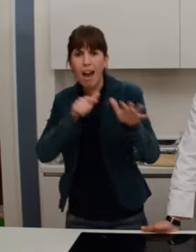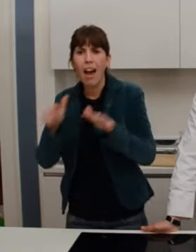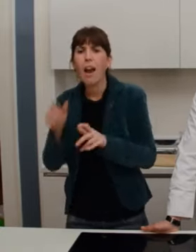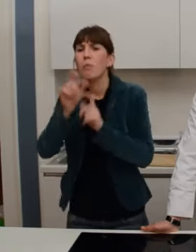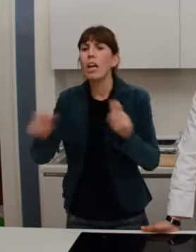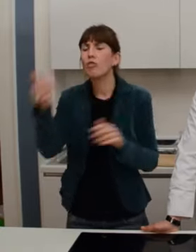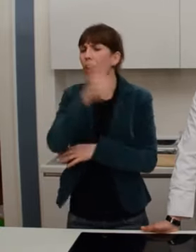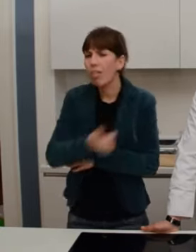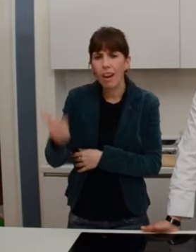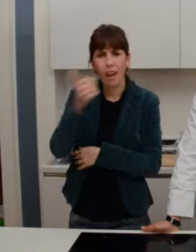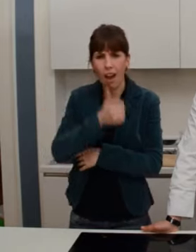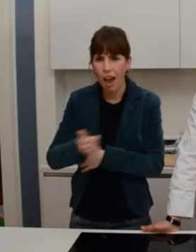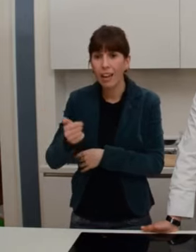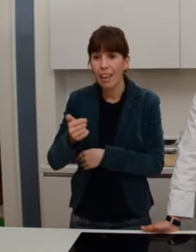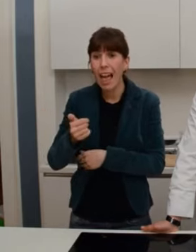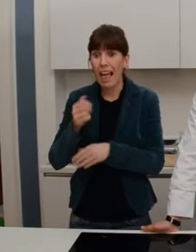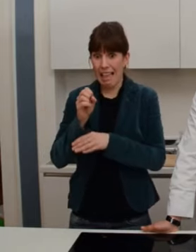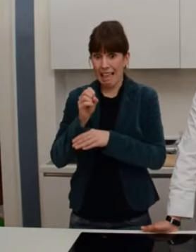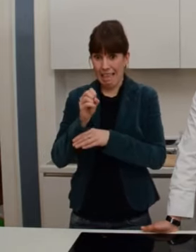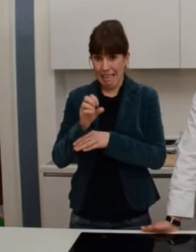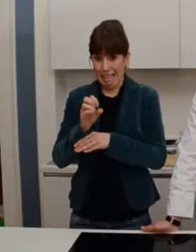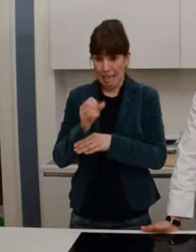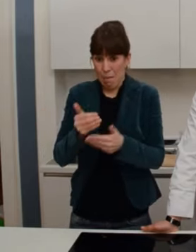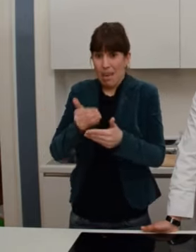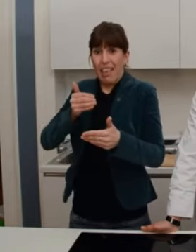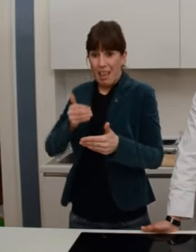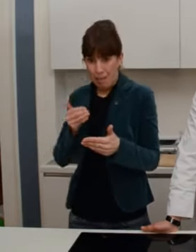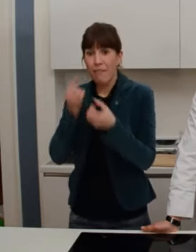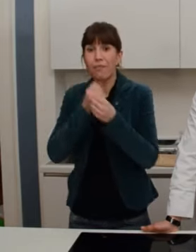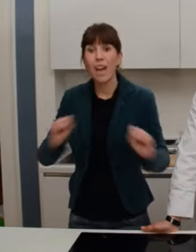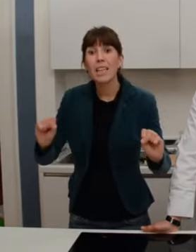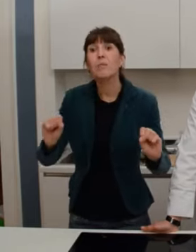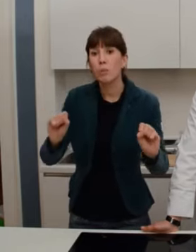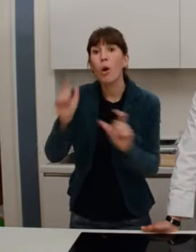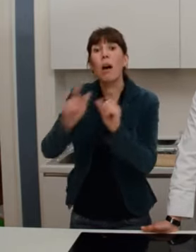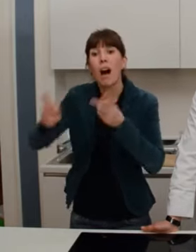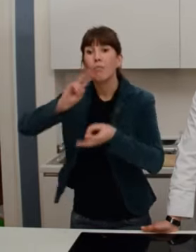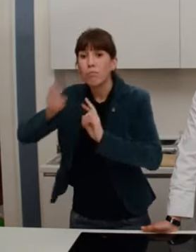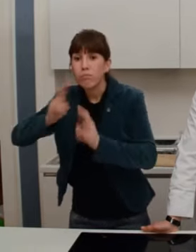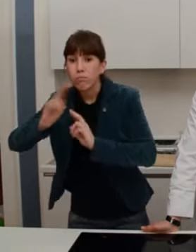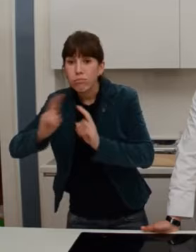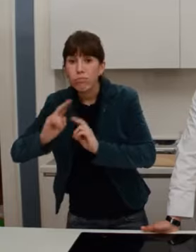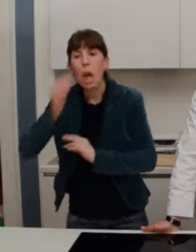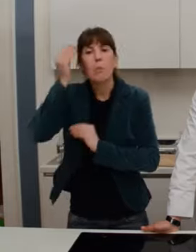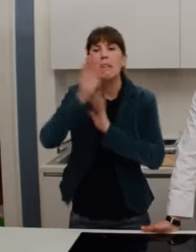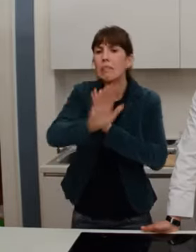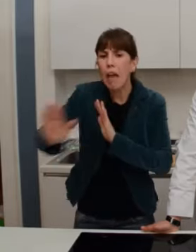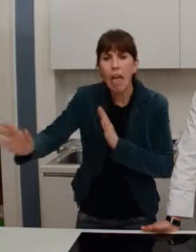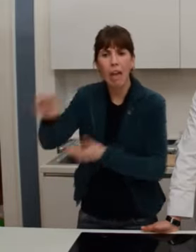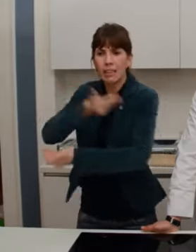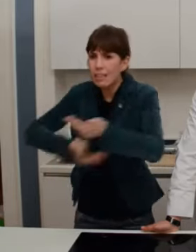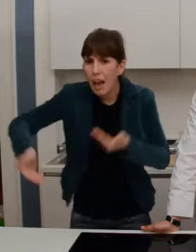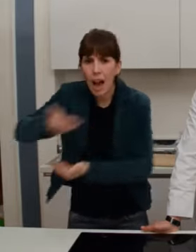kitchen.it lì i partecipanti si consultano con lo chef con me o con altre persone scambiano tra loro opinioni e suggerimenti